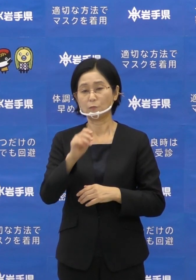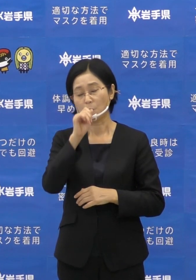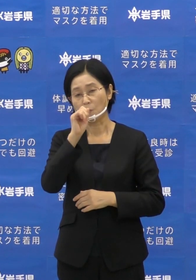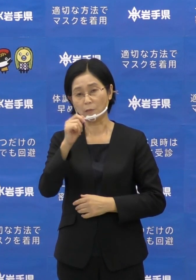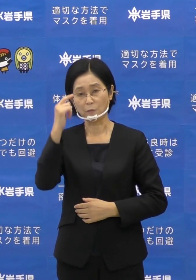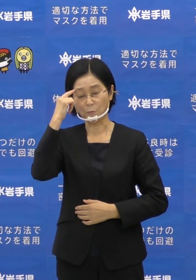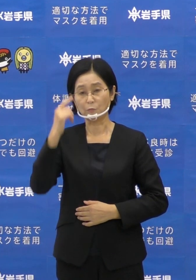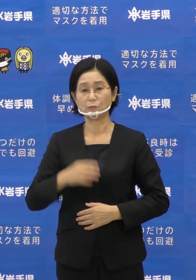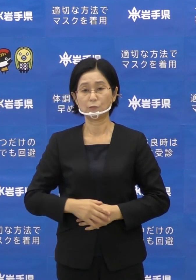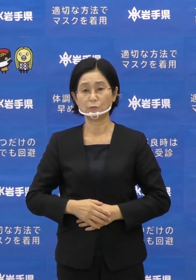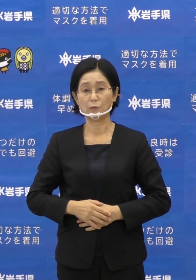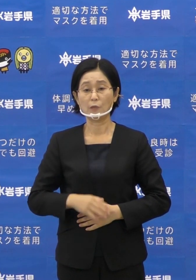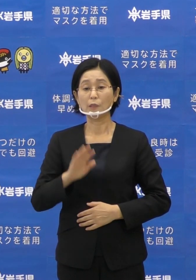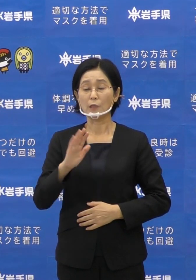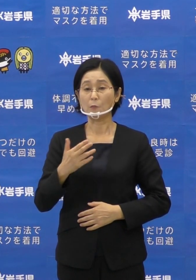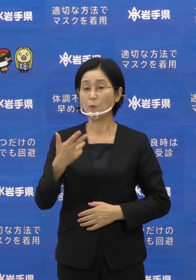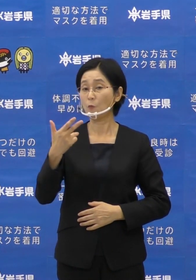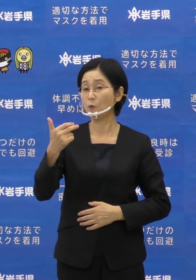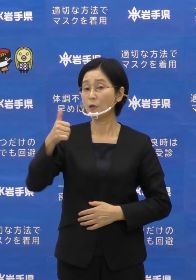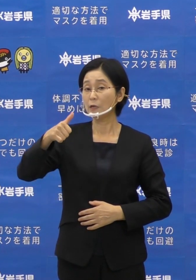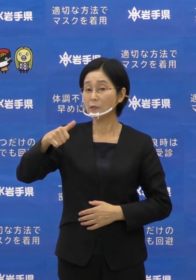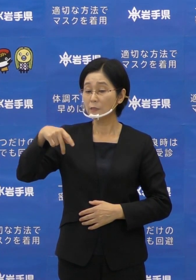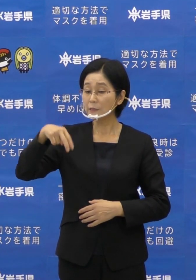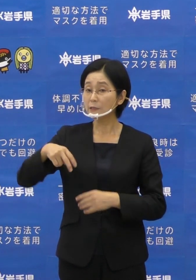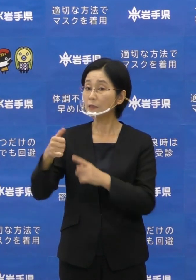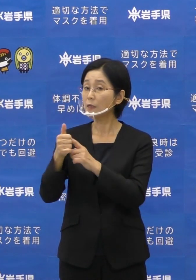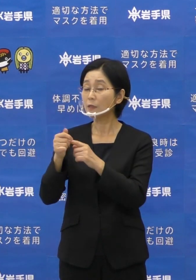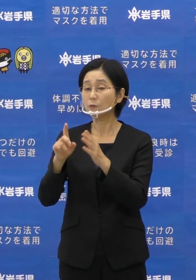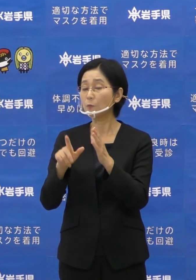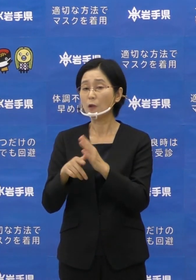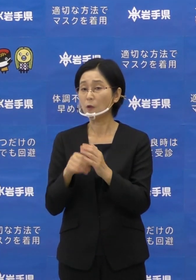品竹さんではそれができないというようなことでしょうか。